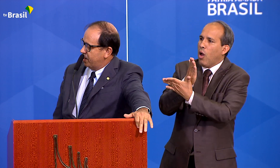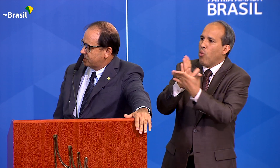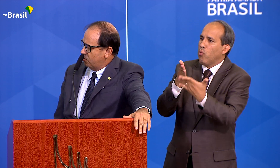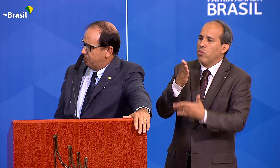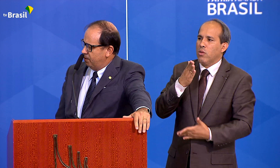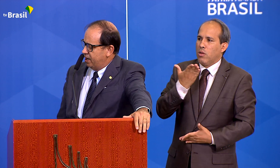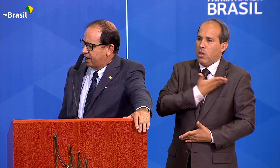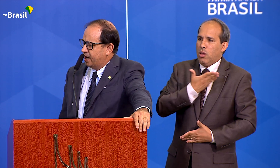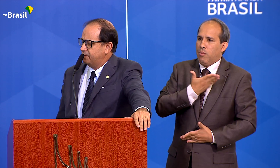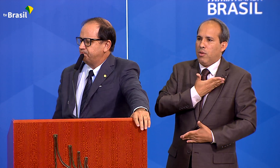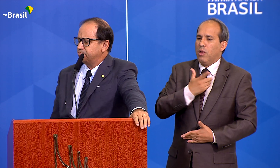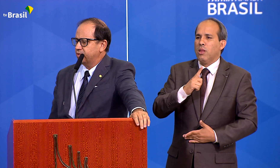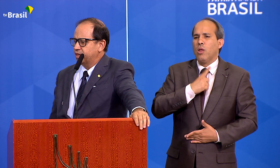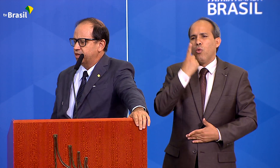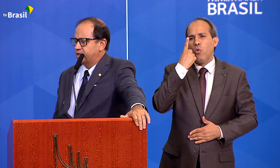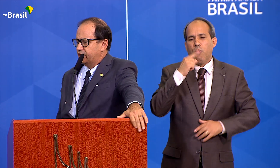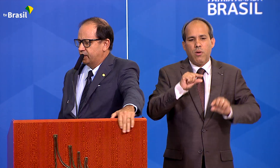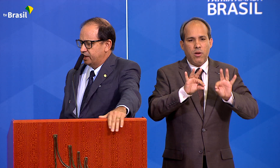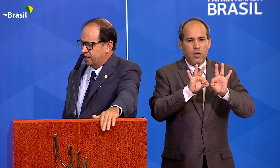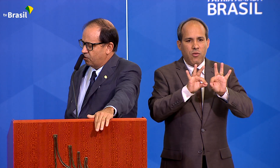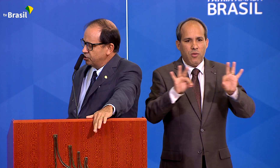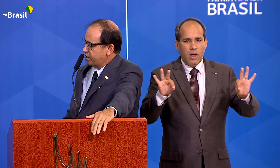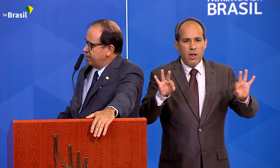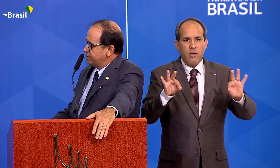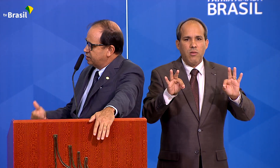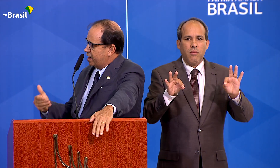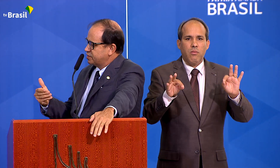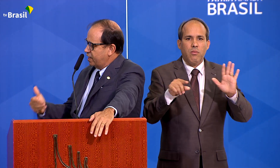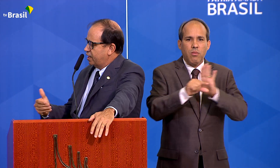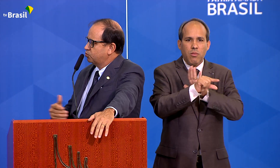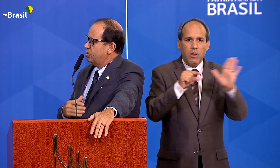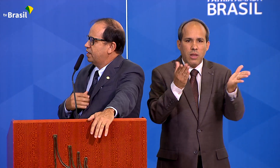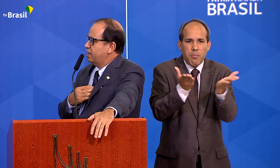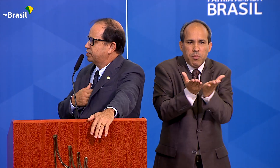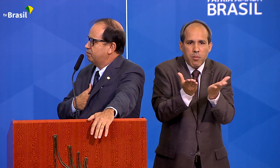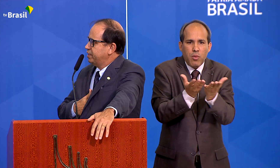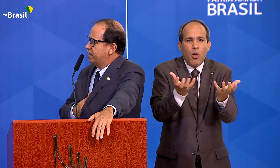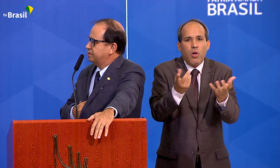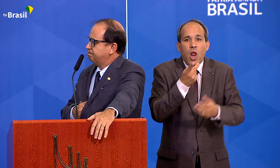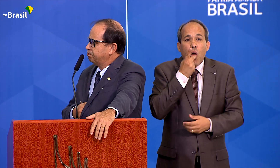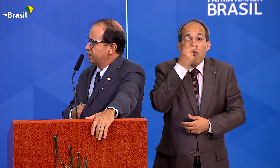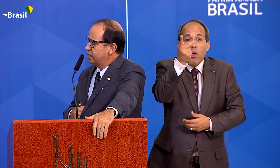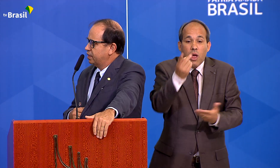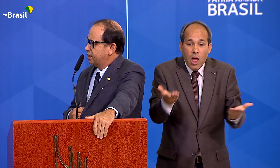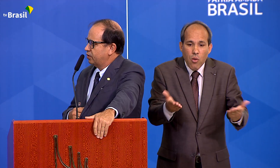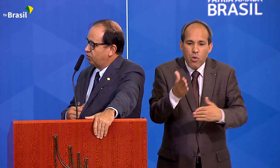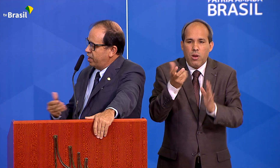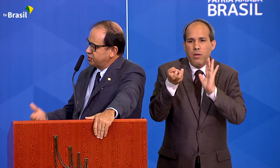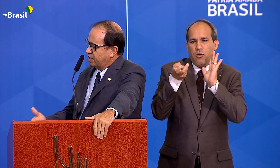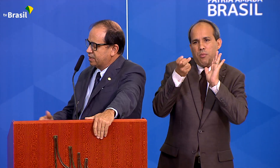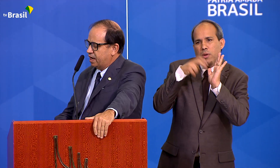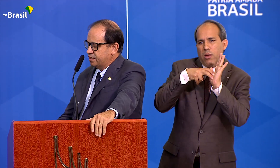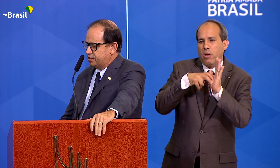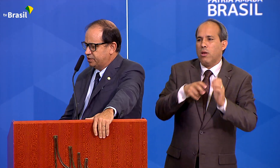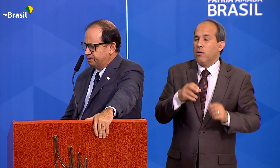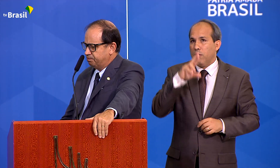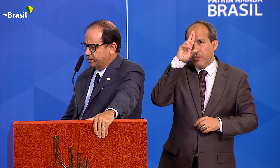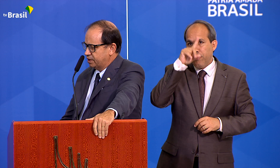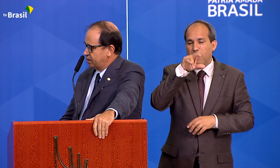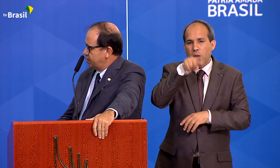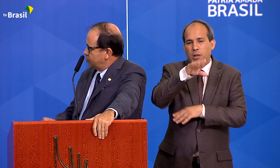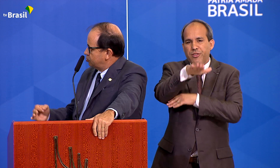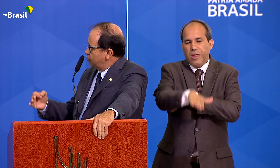é uma expressão bíblica o que gostaria de trazer à tona nesta manhã o nesta